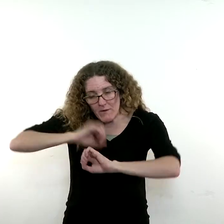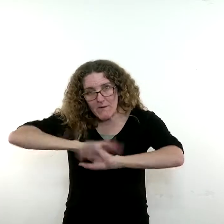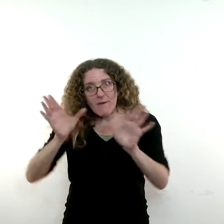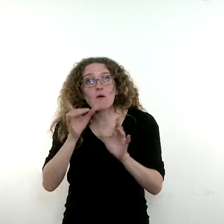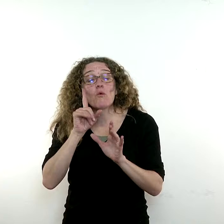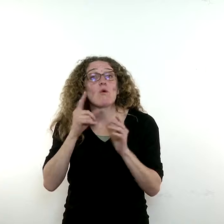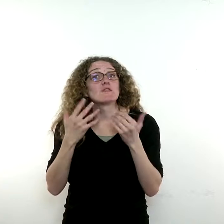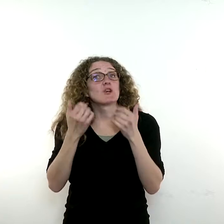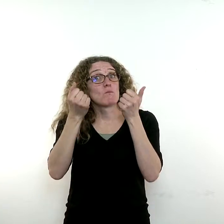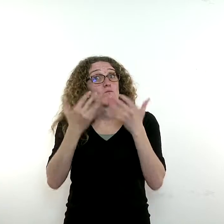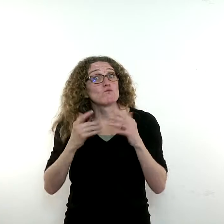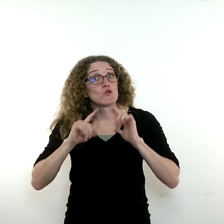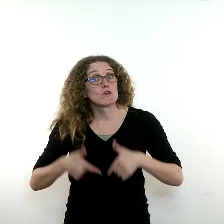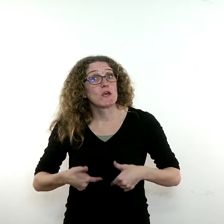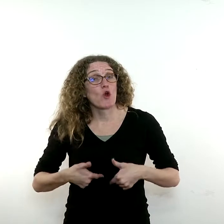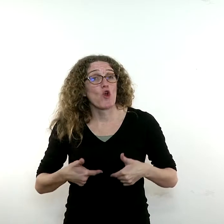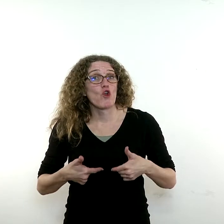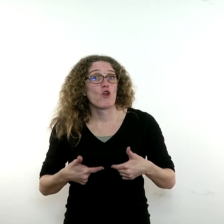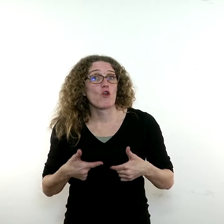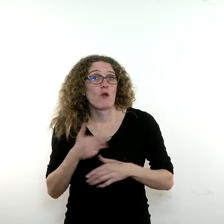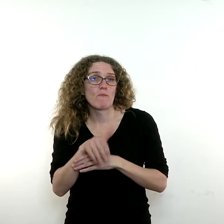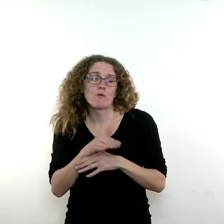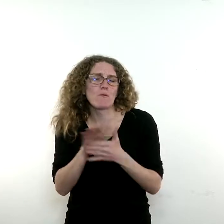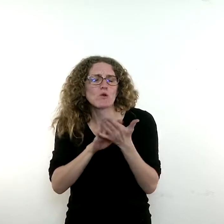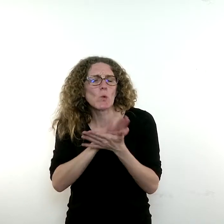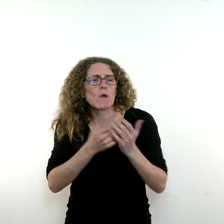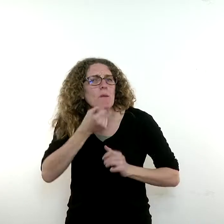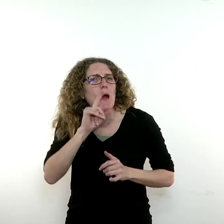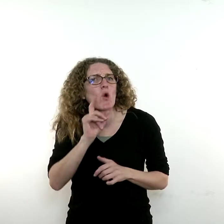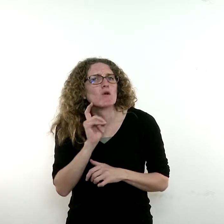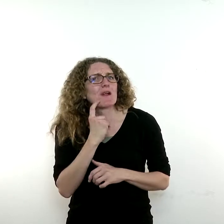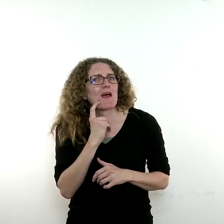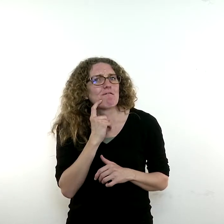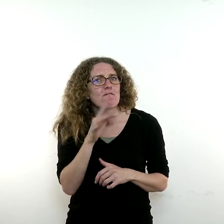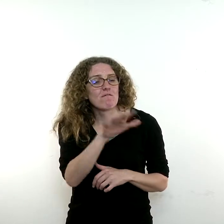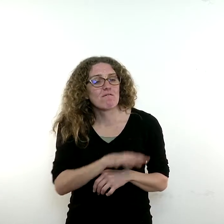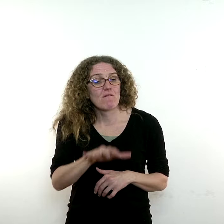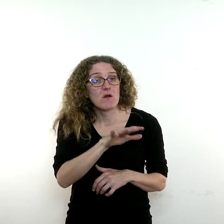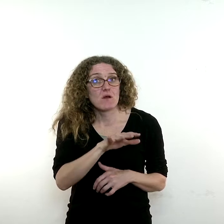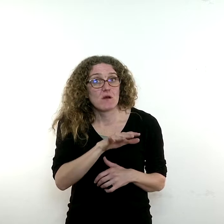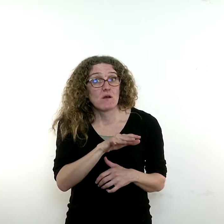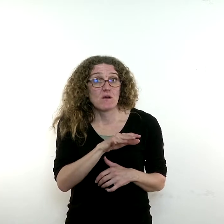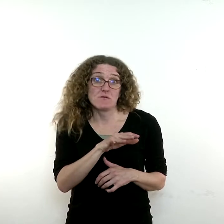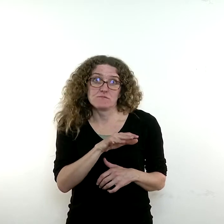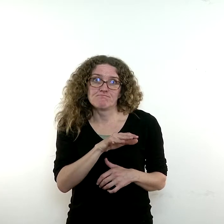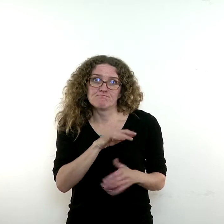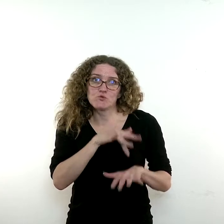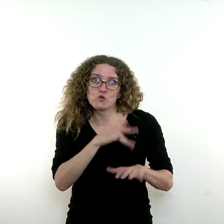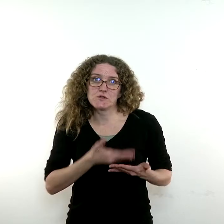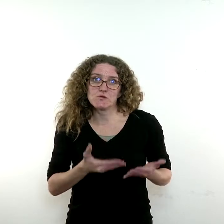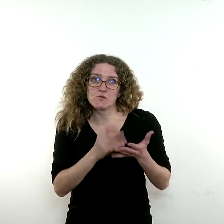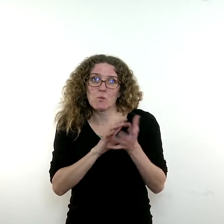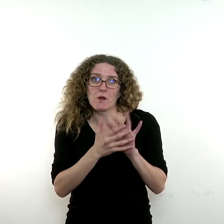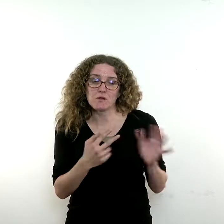nombre d'écoles dans la ville, de parents d'élèves, dans la ville qui sont là en très grande difficulté. Donc l'esprit